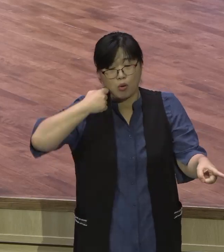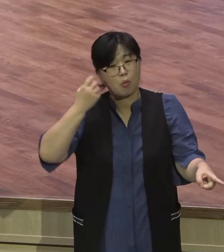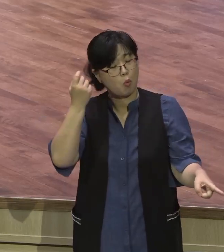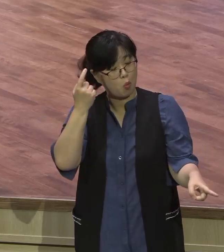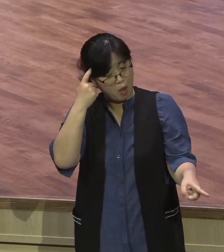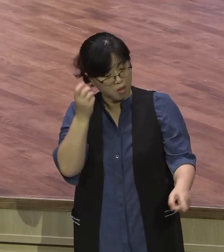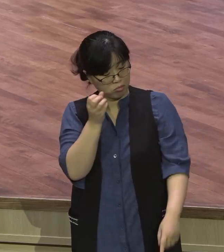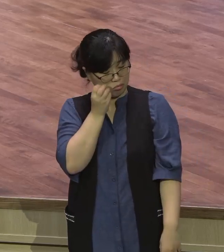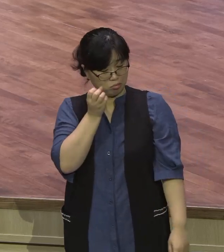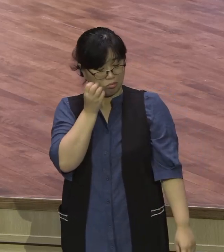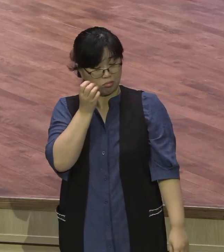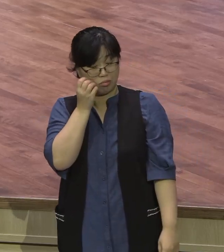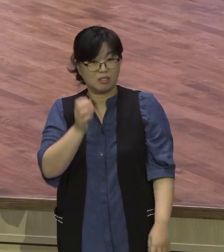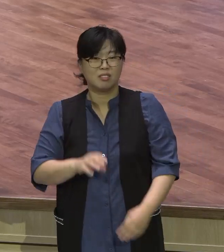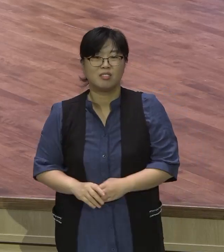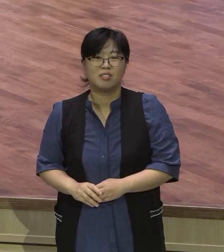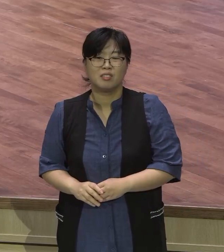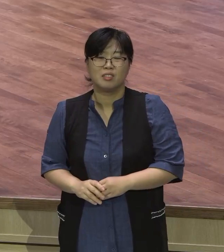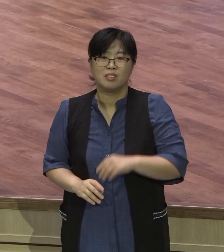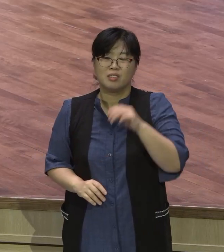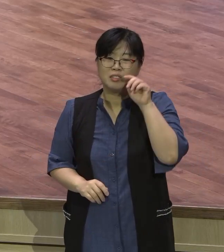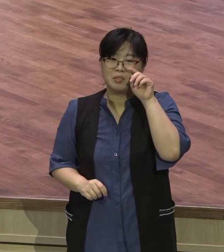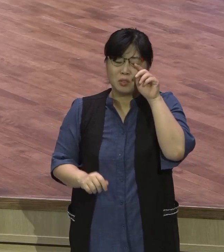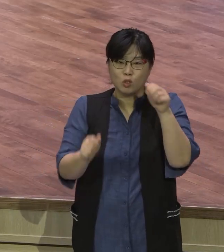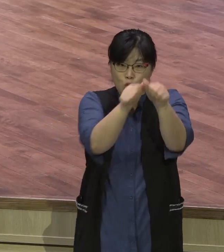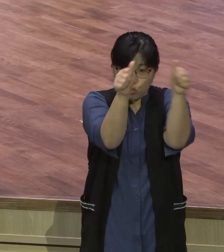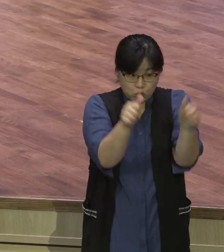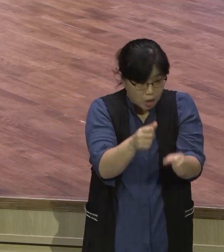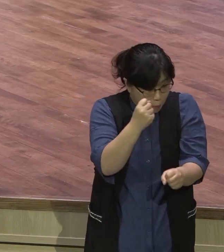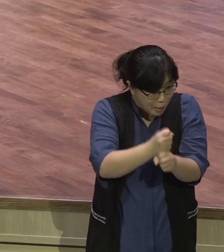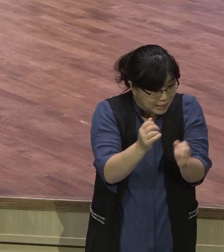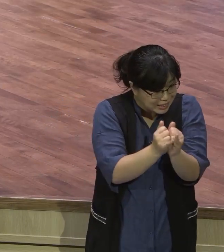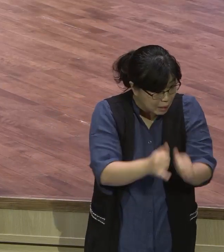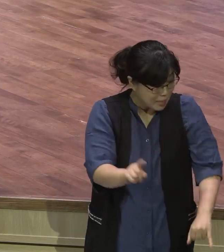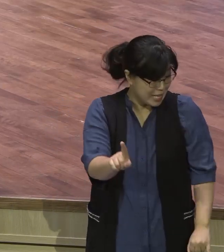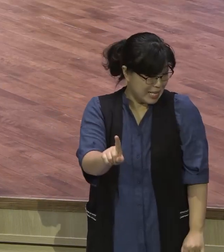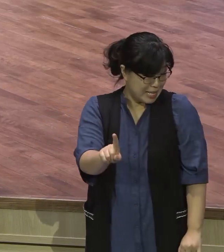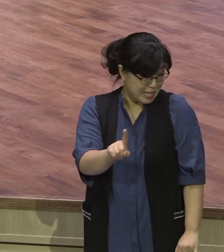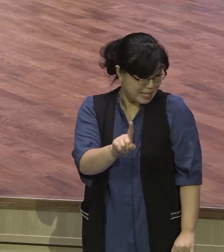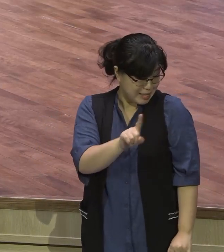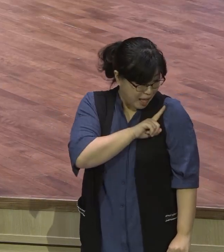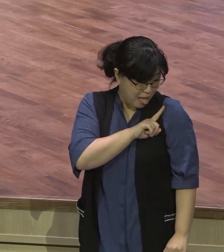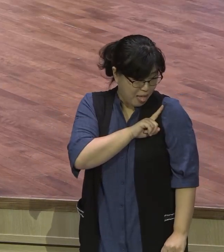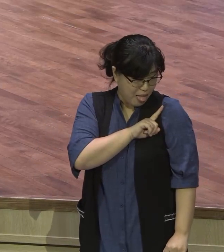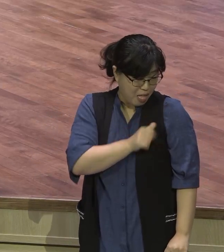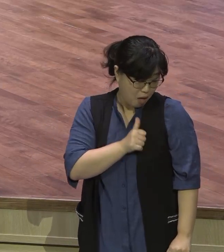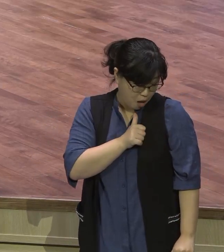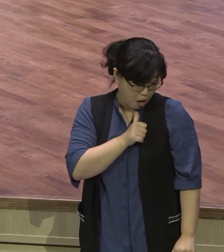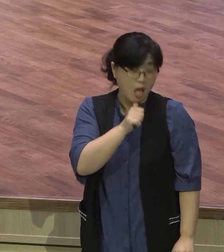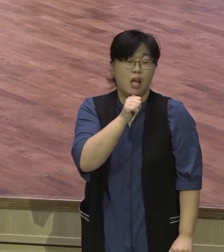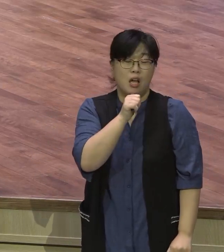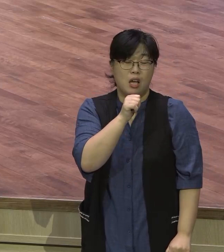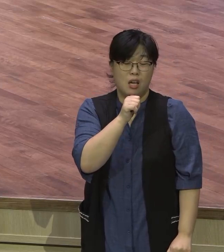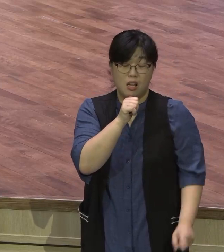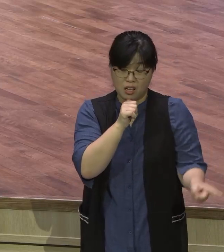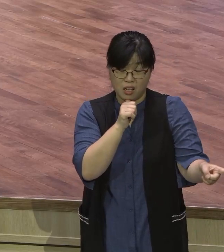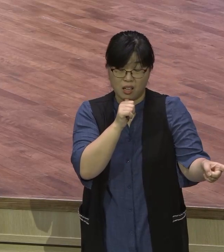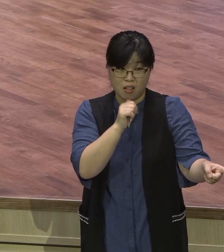캐슈아에서 우상을 만드는 사람이 제일 가난한데 그 사람이 만드는 앞에 복 달라고 비는 이런